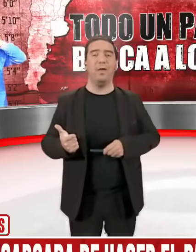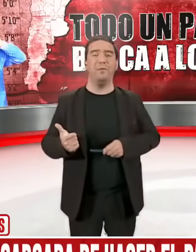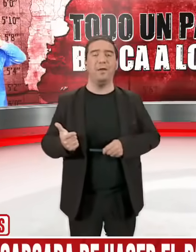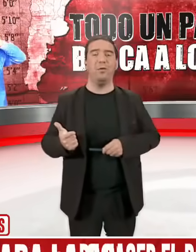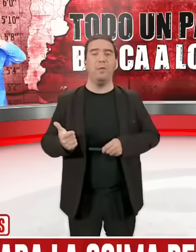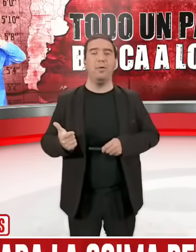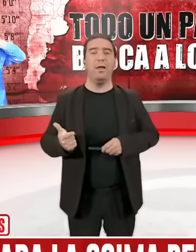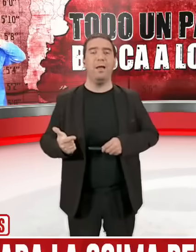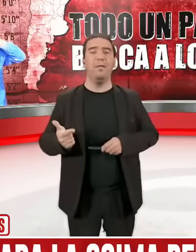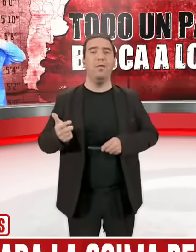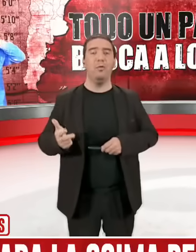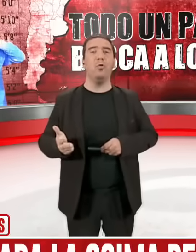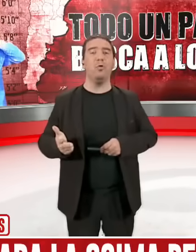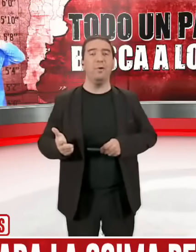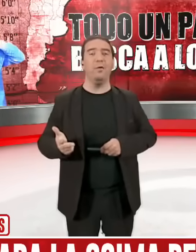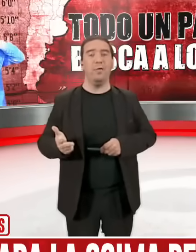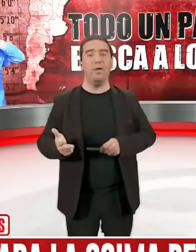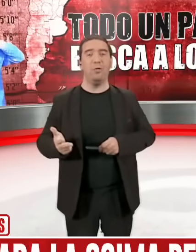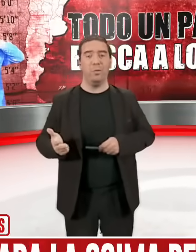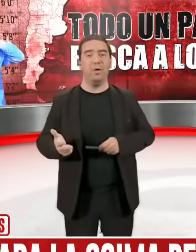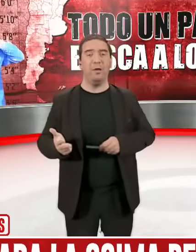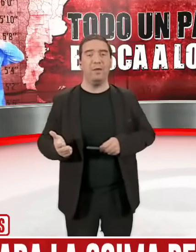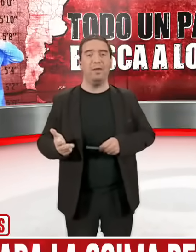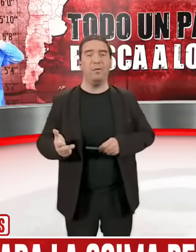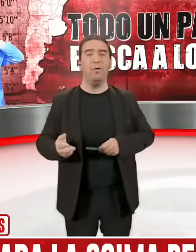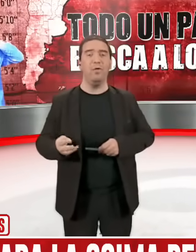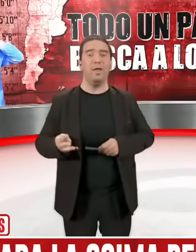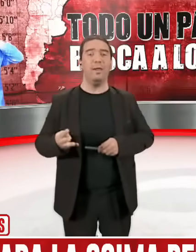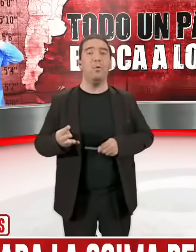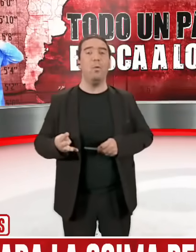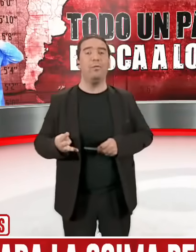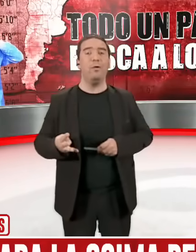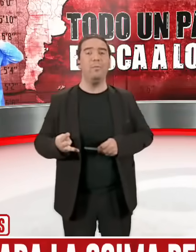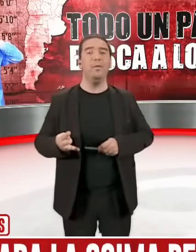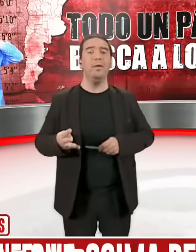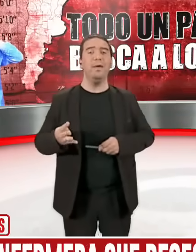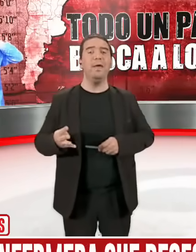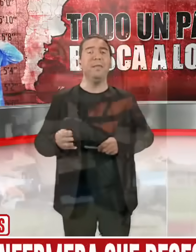hijo de Fierrito y de Mónica, dos sobrinos de ellos, de Mónica y Fierrito, y ahí tenemos